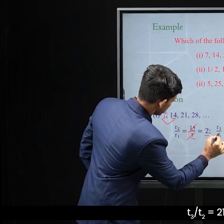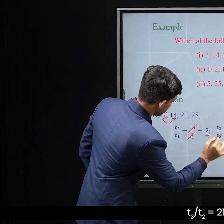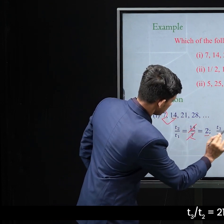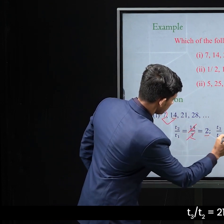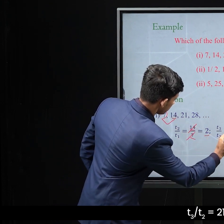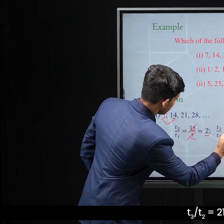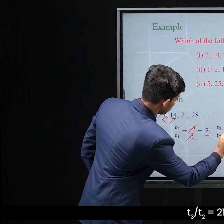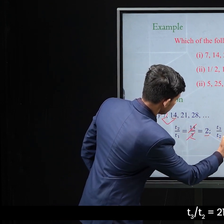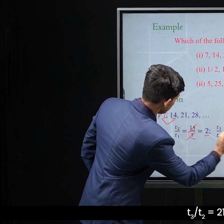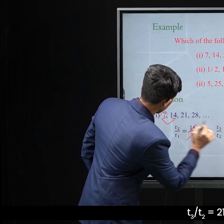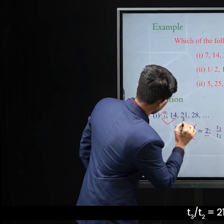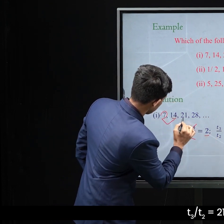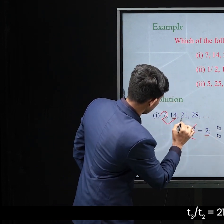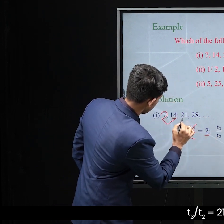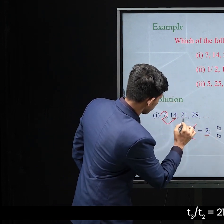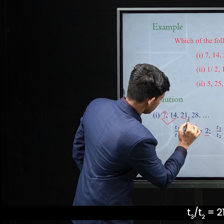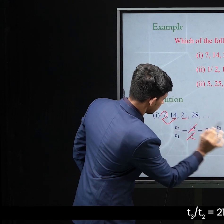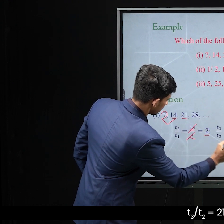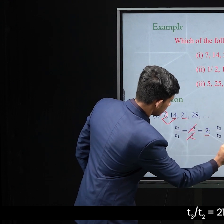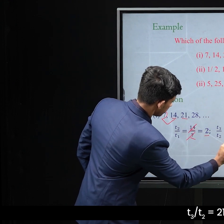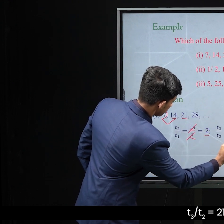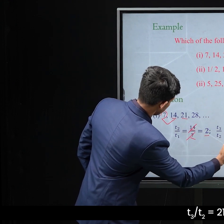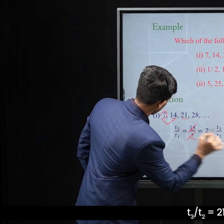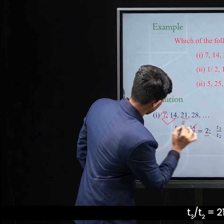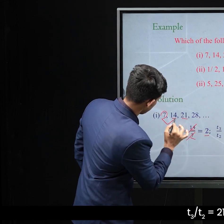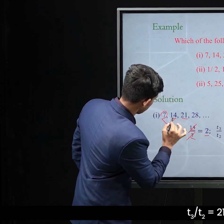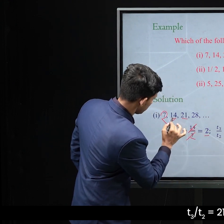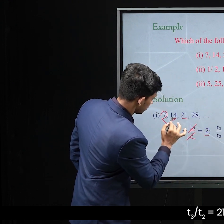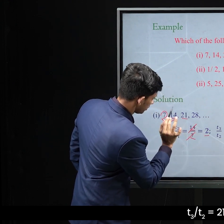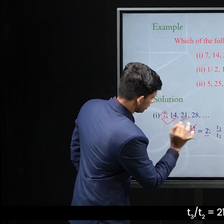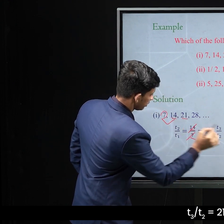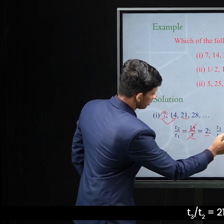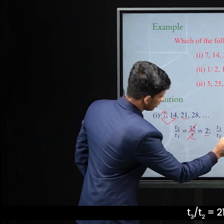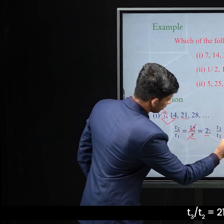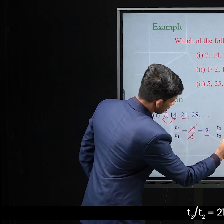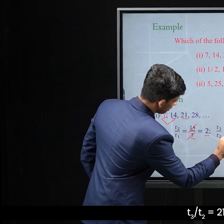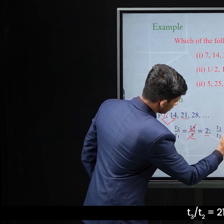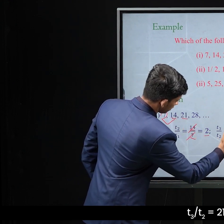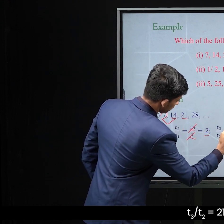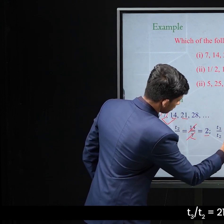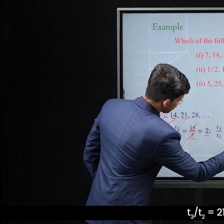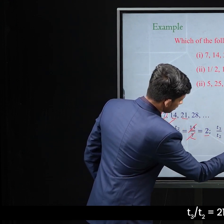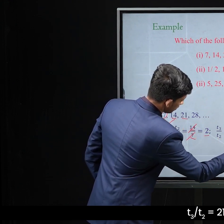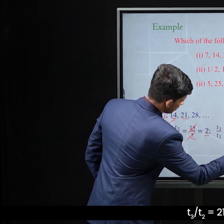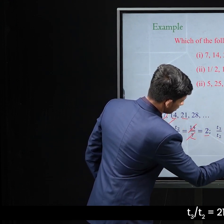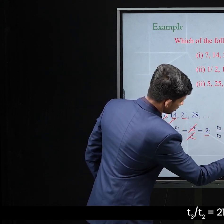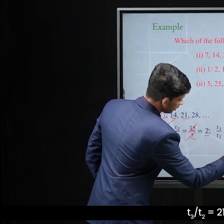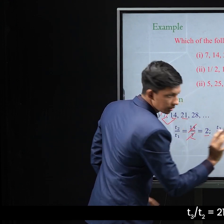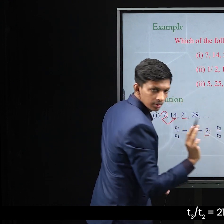T3 by T2 21 by 14 3 by 2.